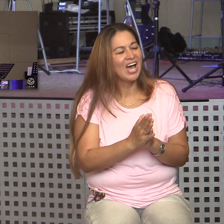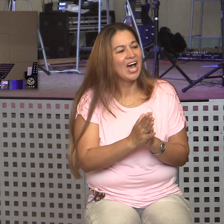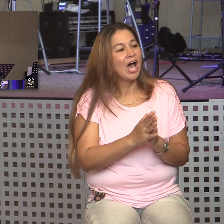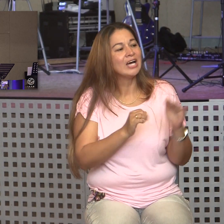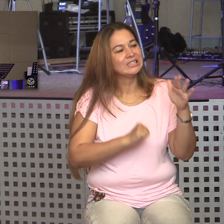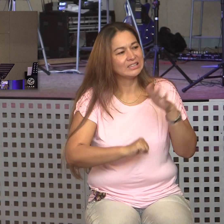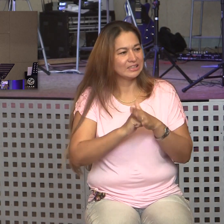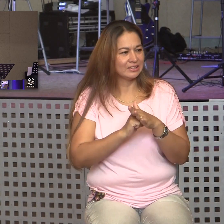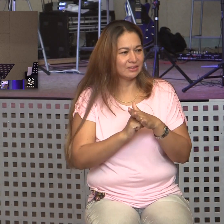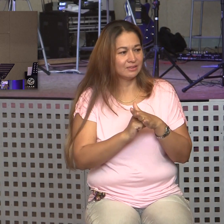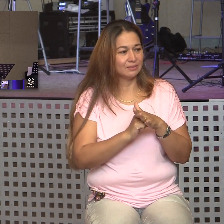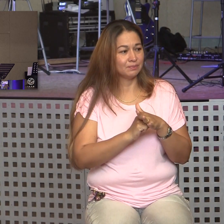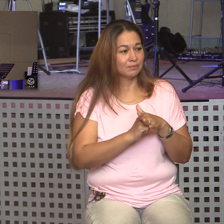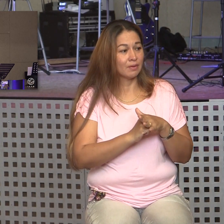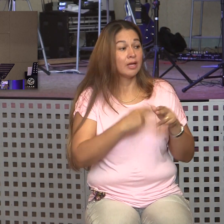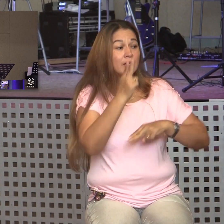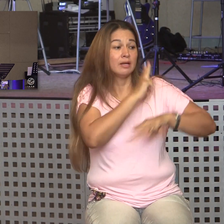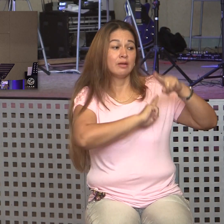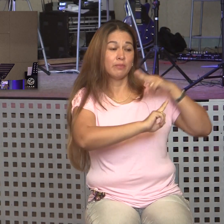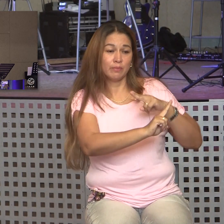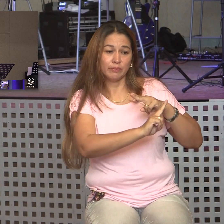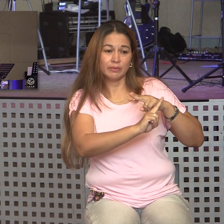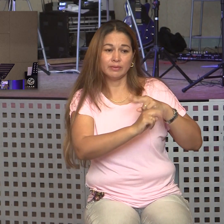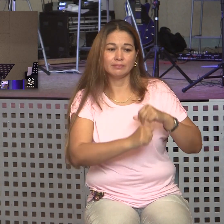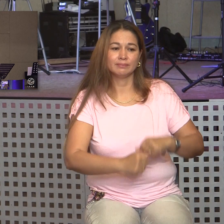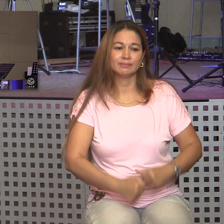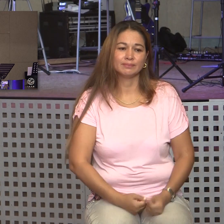Y les habla, les dice acerca de Jesucristo.